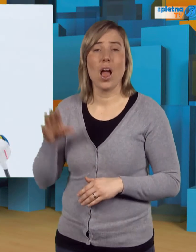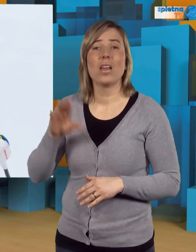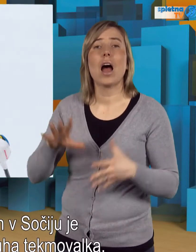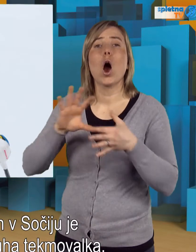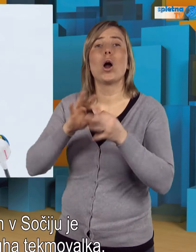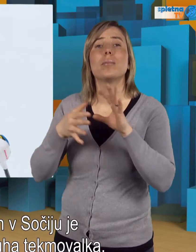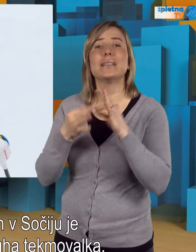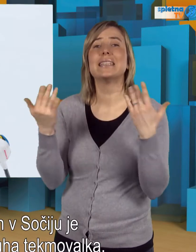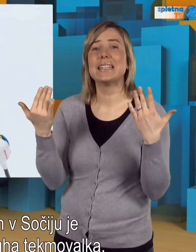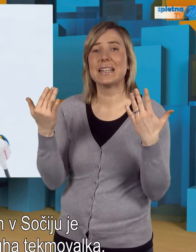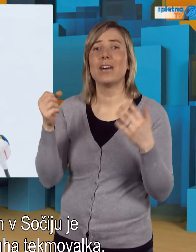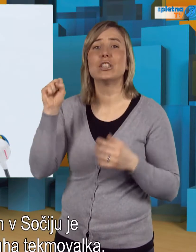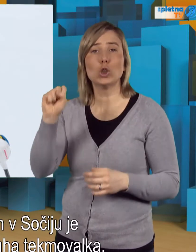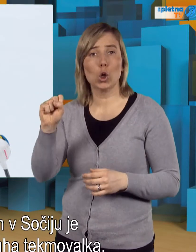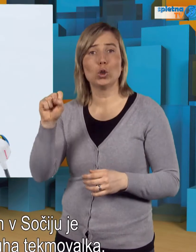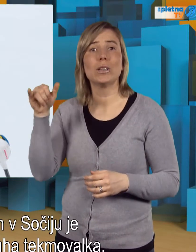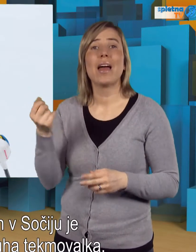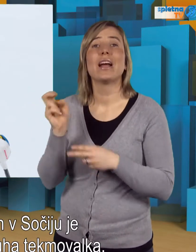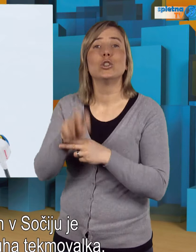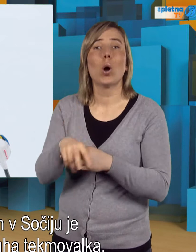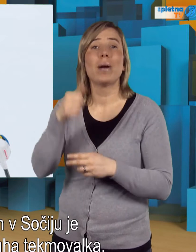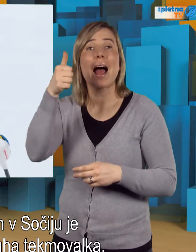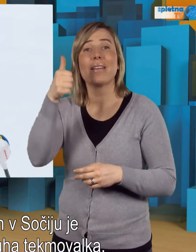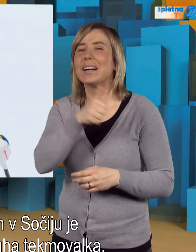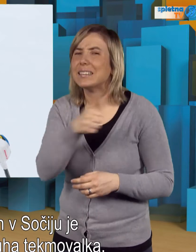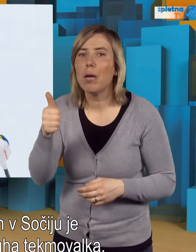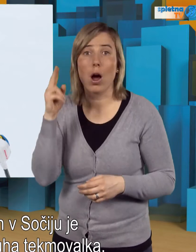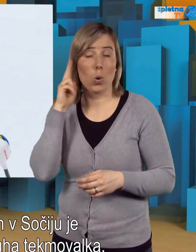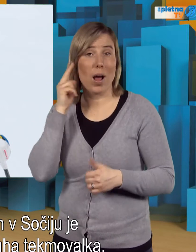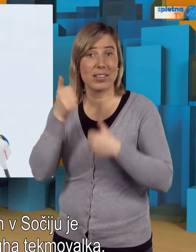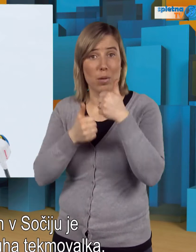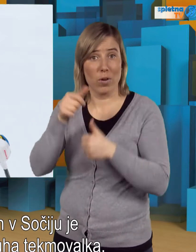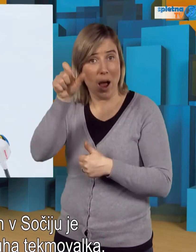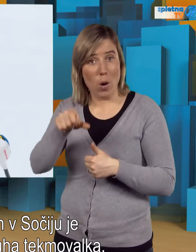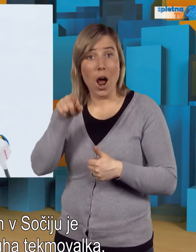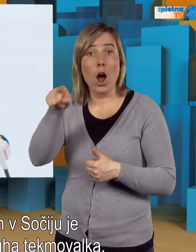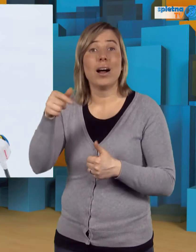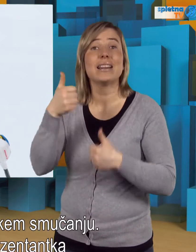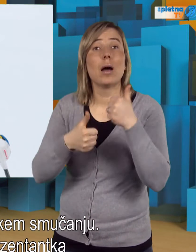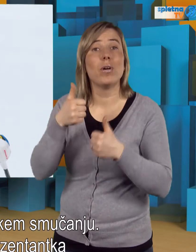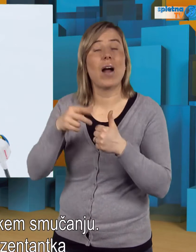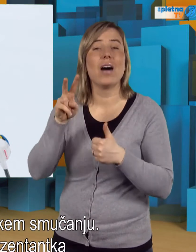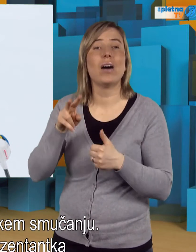Na olimpijskih igrah v Sočiju je nastopila ena sama gluha tekmovalka, ki je tekmovala v alpskem